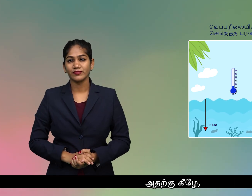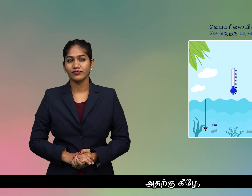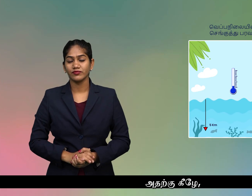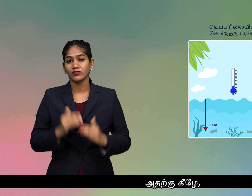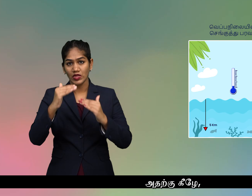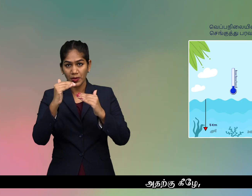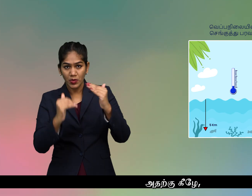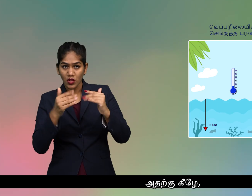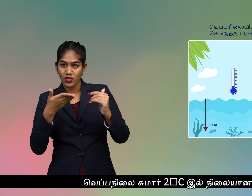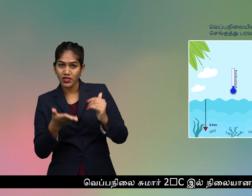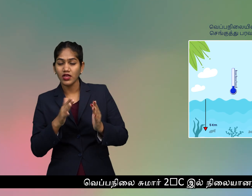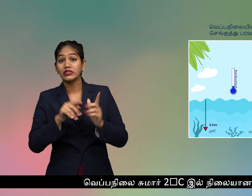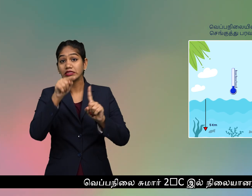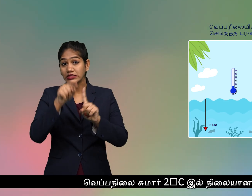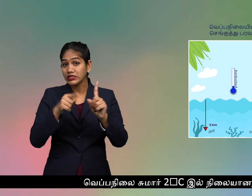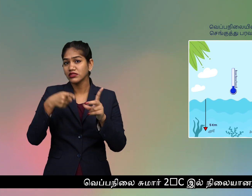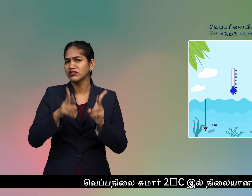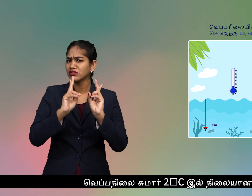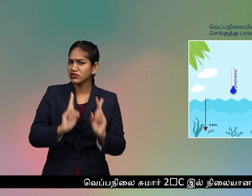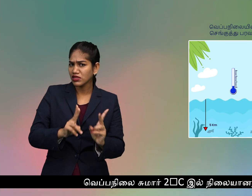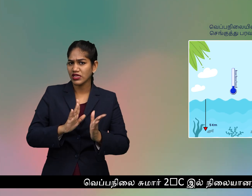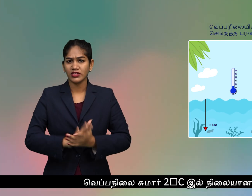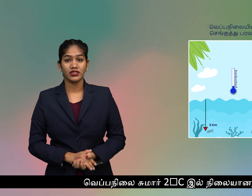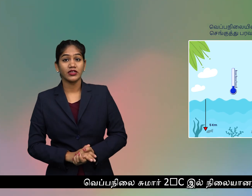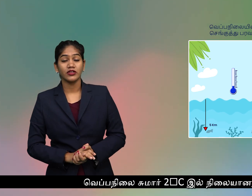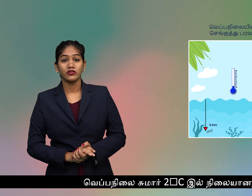அதற்கு கீழே வெப்பநிலை சுமார் 2°C-யில் நிலையானது.